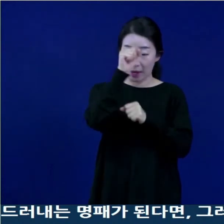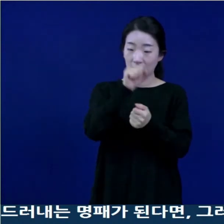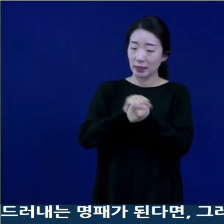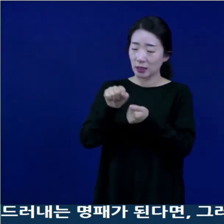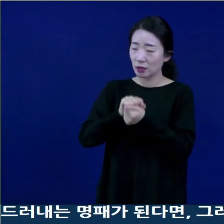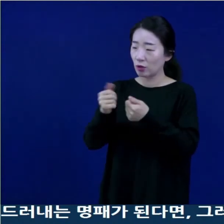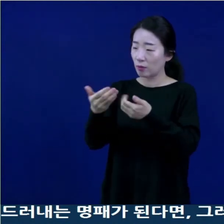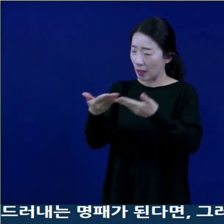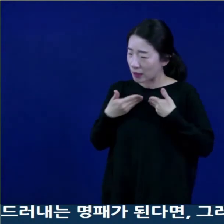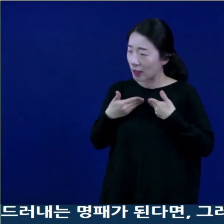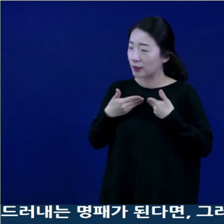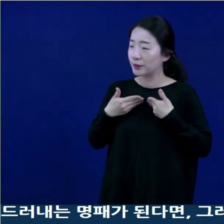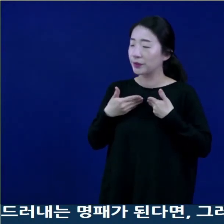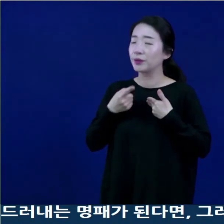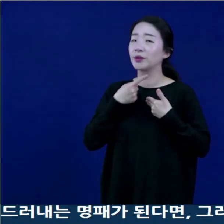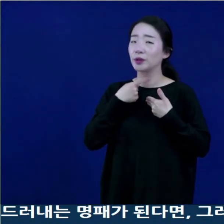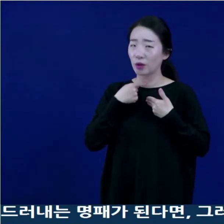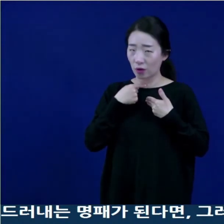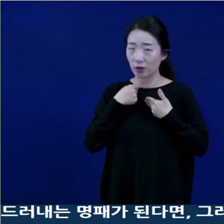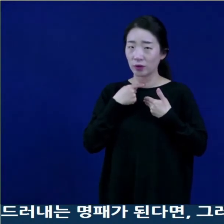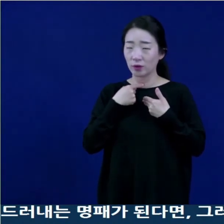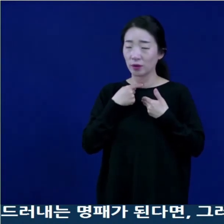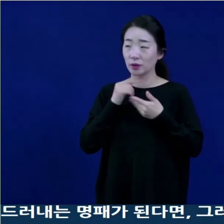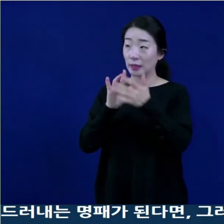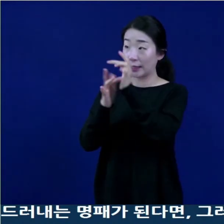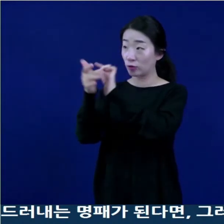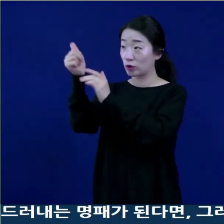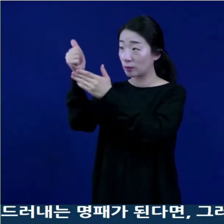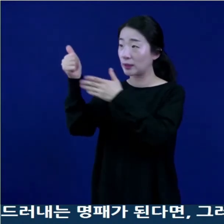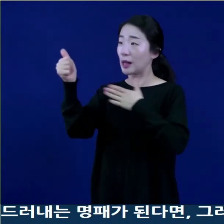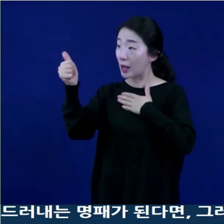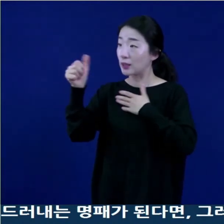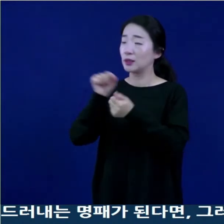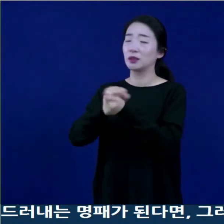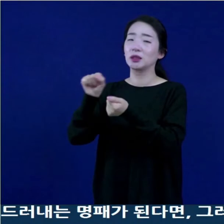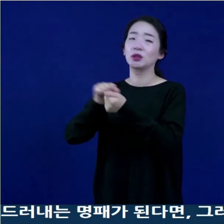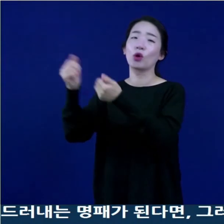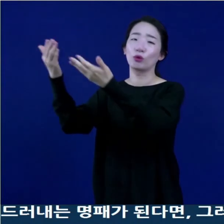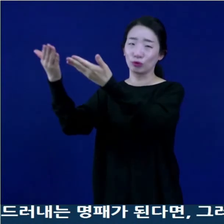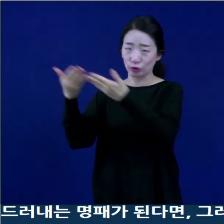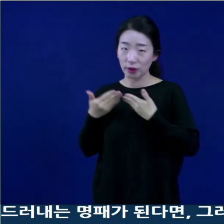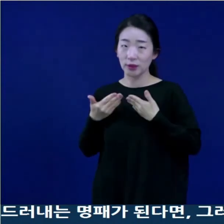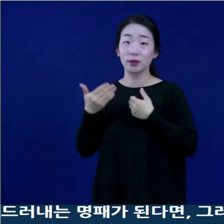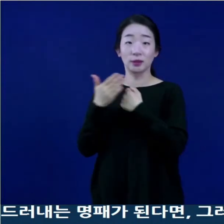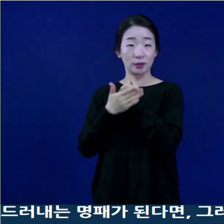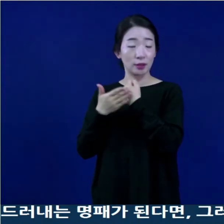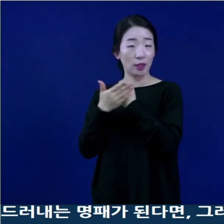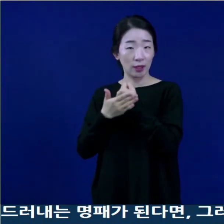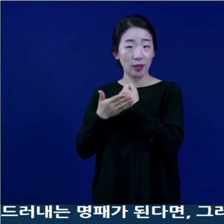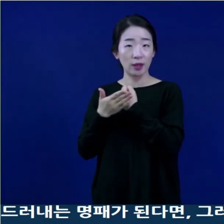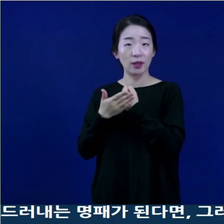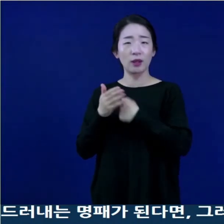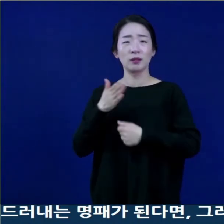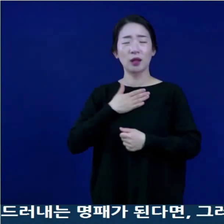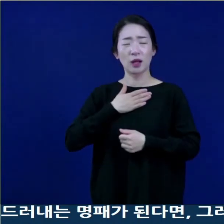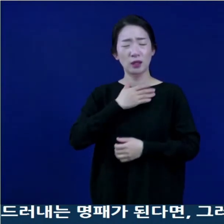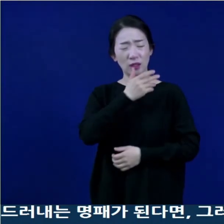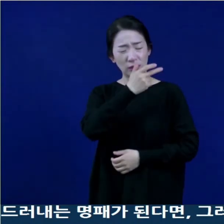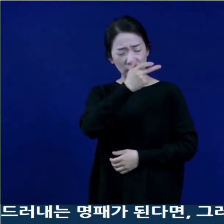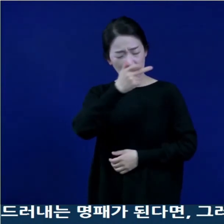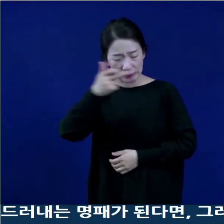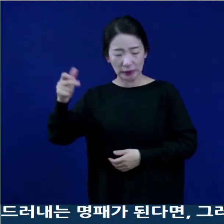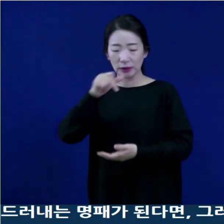그 모습으로 예수님이 나를 씻어주신, 나의 큰 죄를